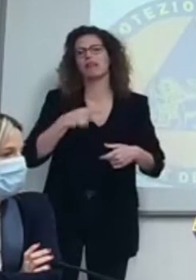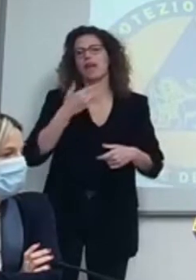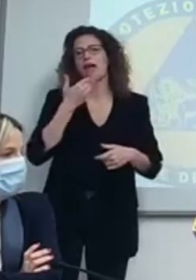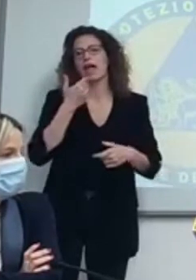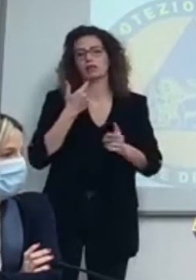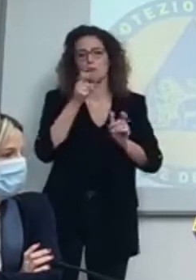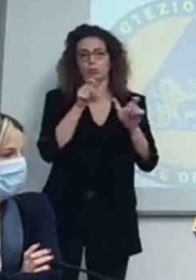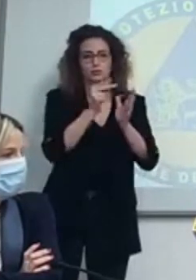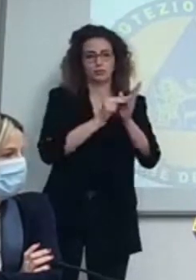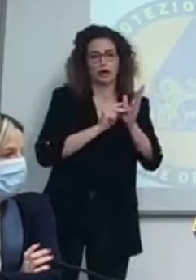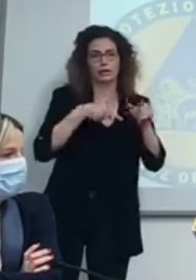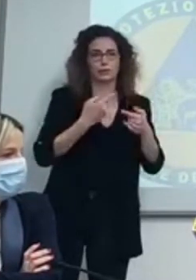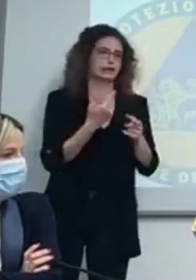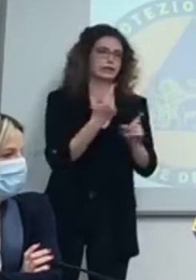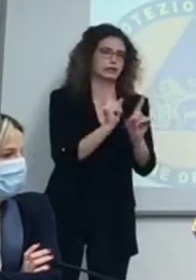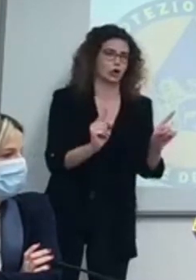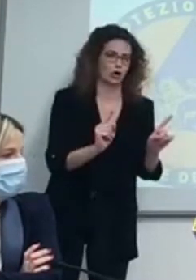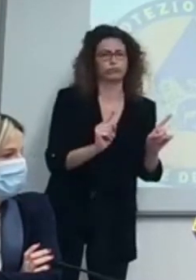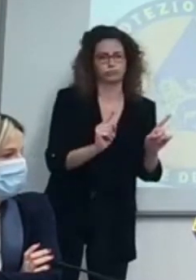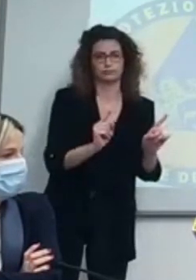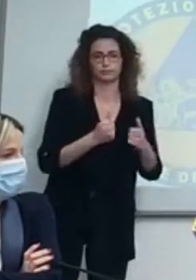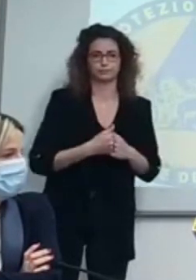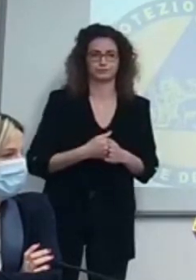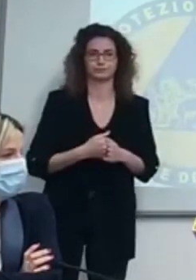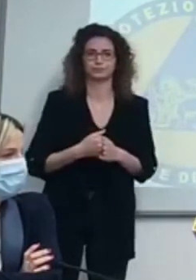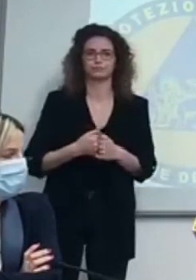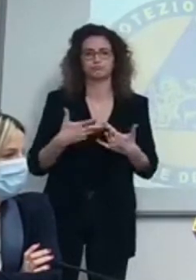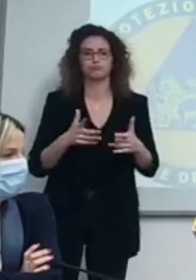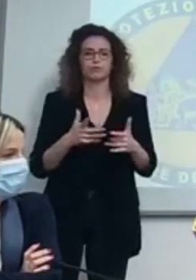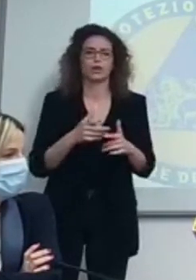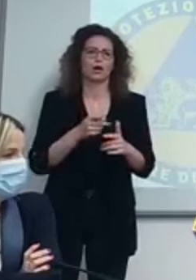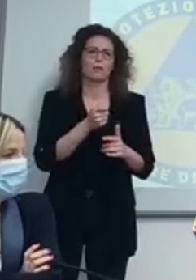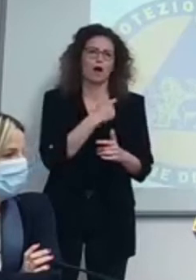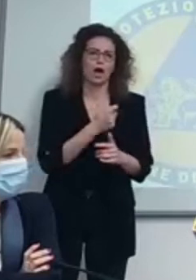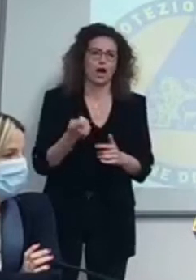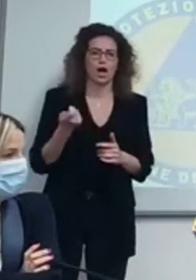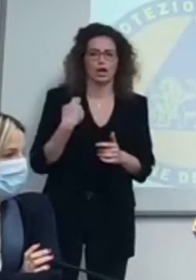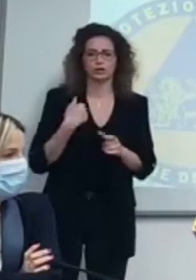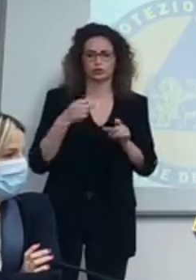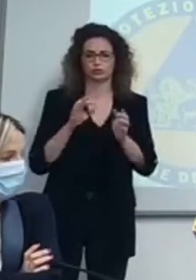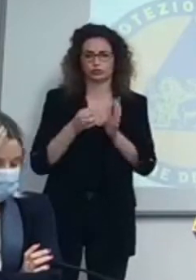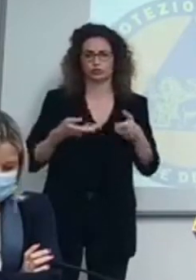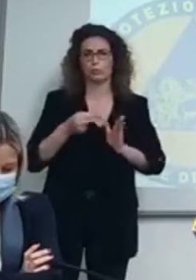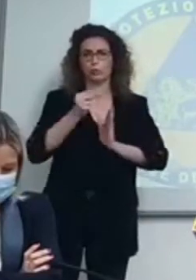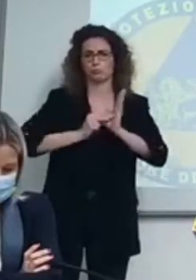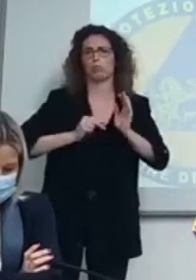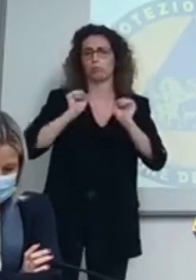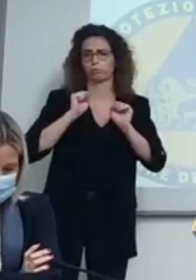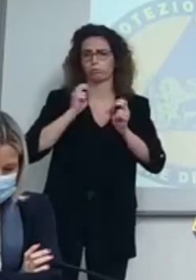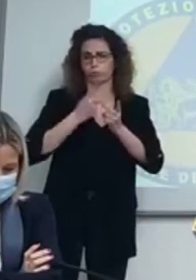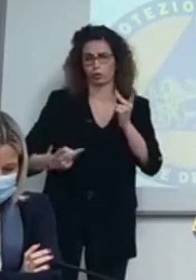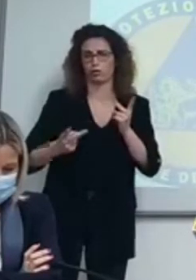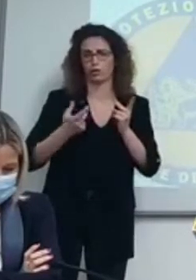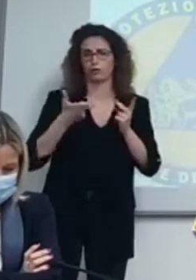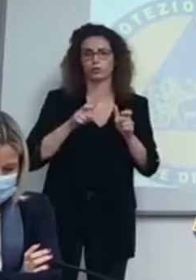poi dover disdire. Però insomma, con un attimo di pazienza anche in questi giorni si provi, perché comunque apriamo di volta in